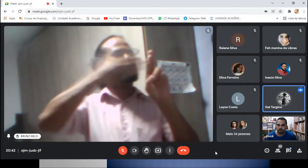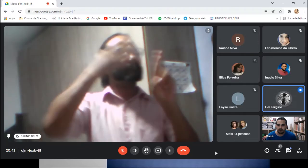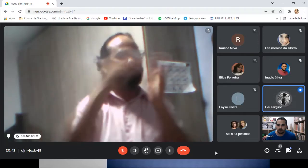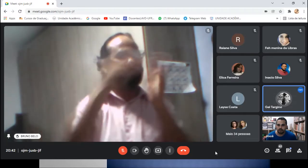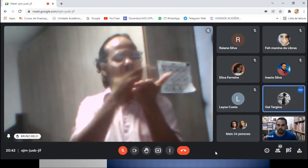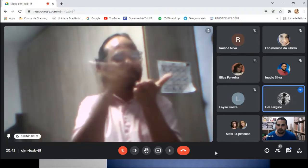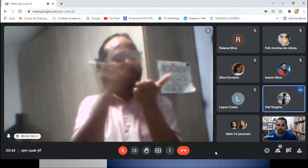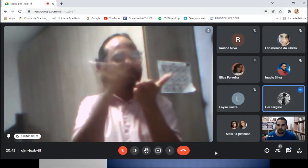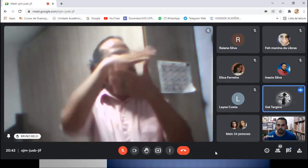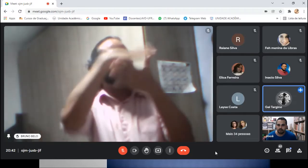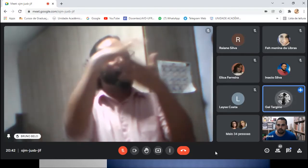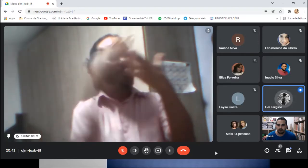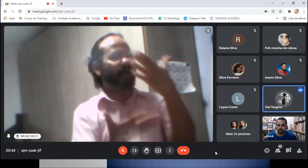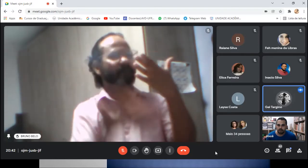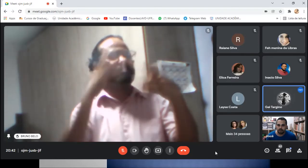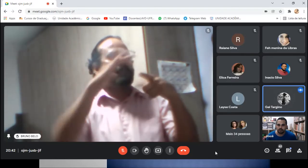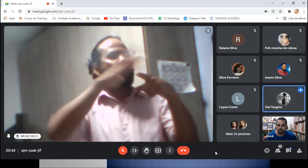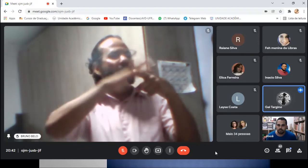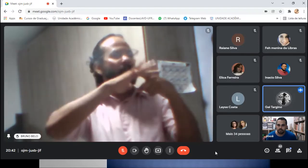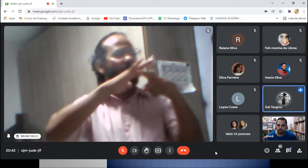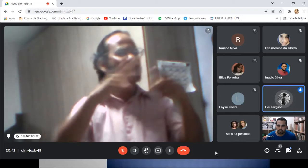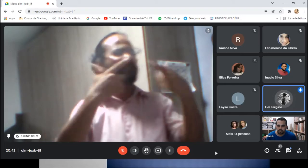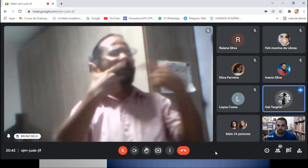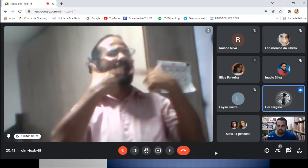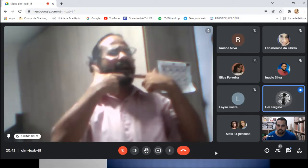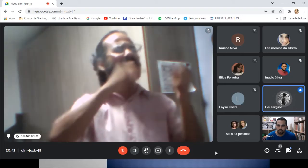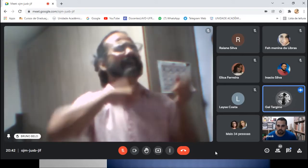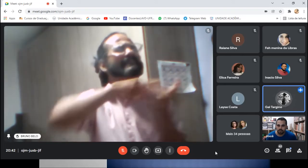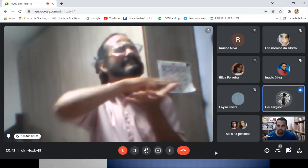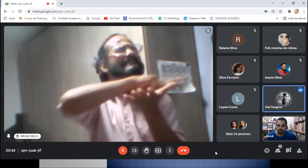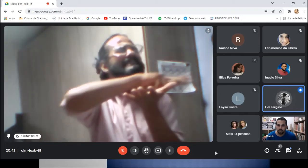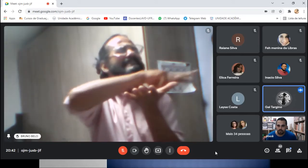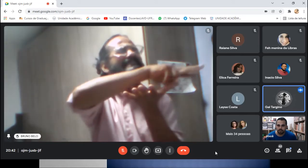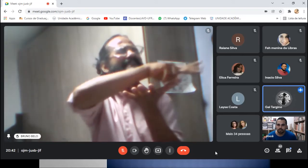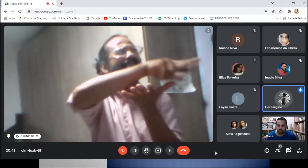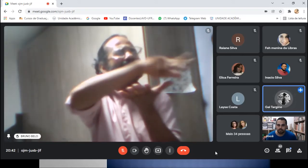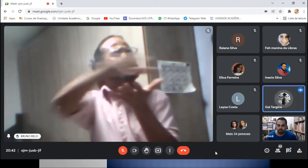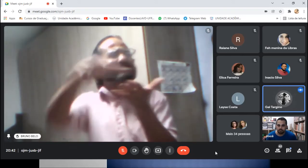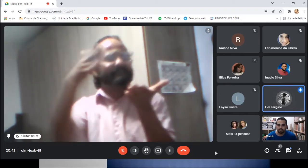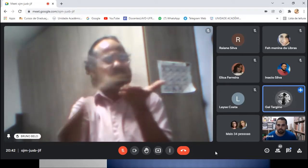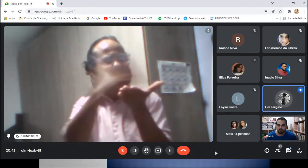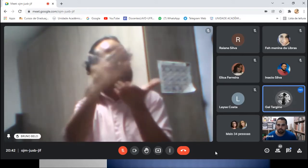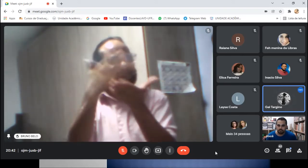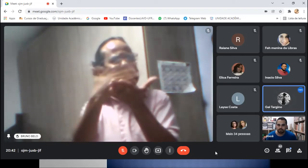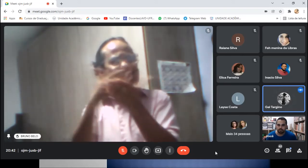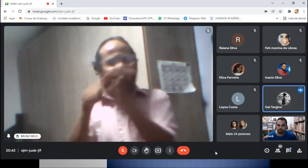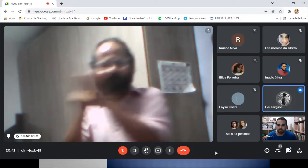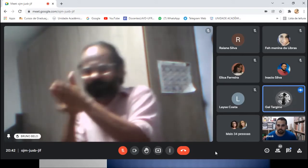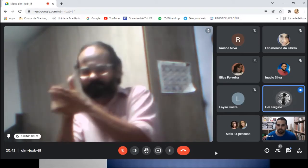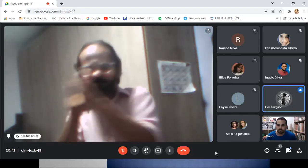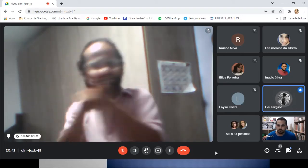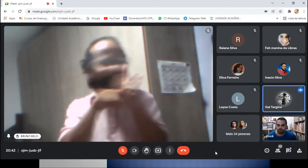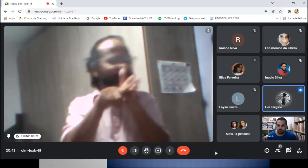mim, com um tema referencial em Libras, por exemplo, fonética, fonemas. Então,